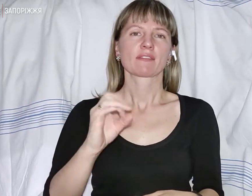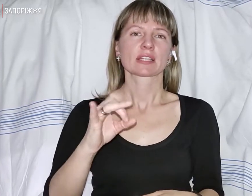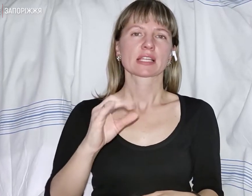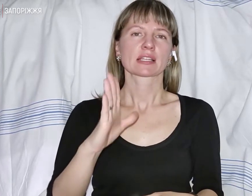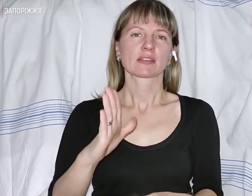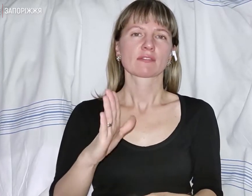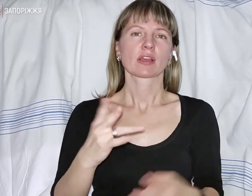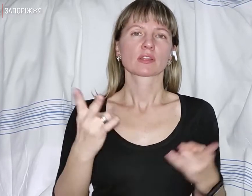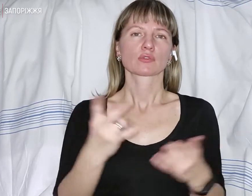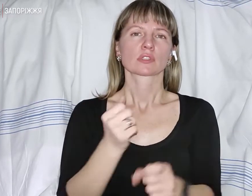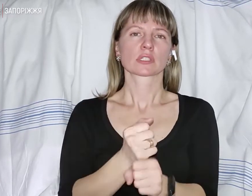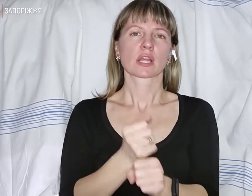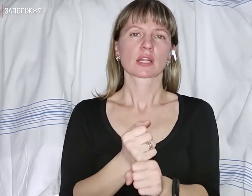А вы где сели?